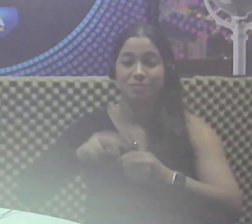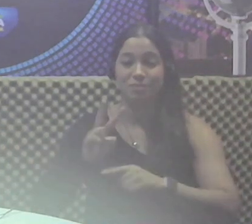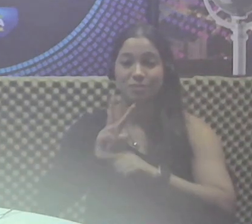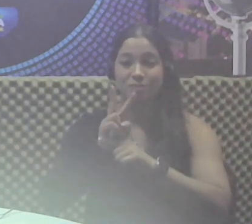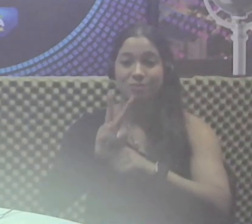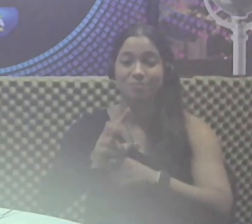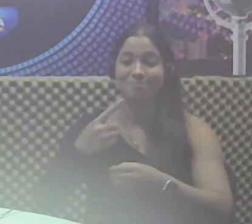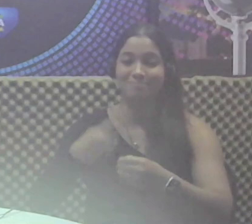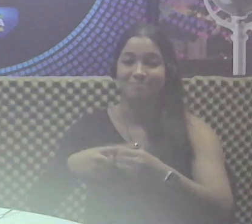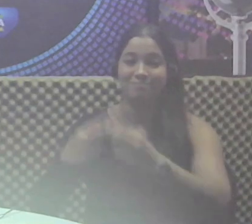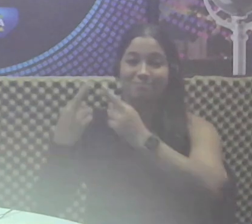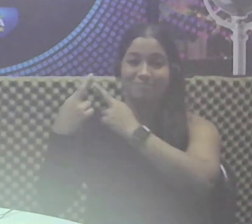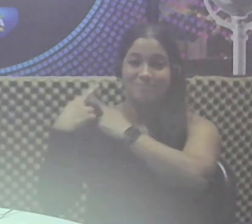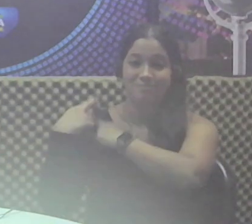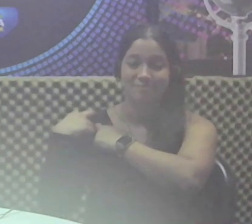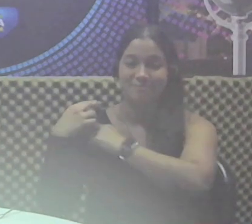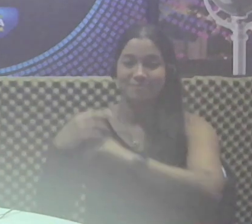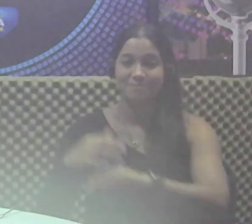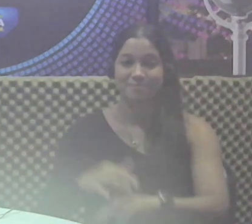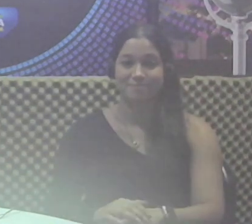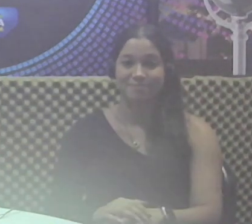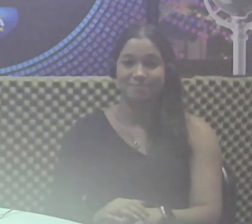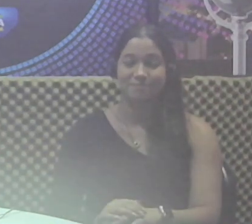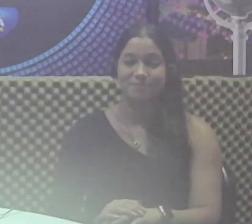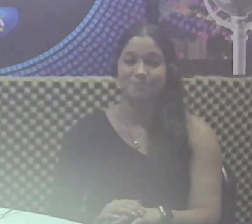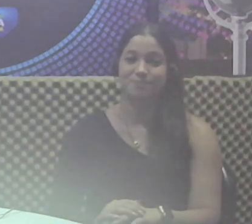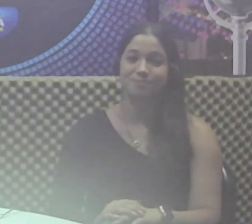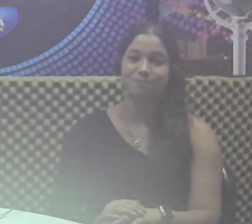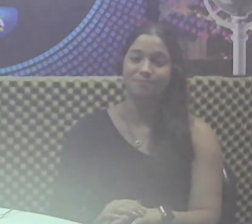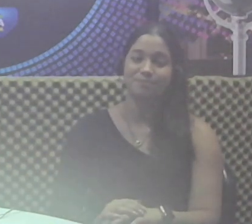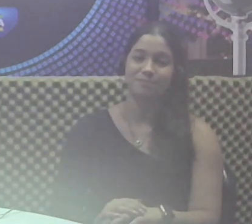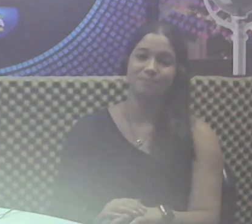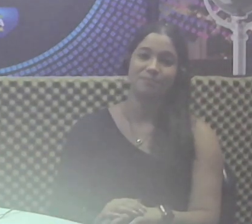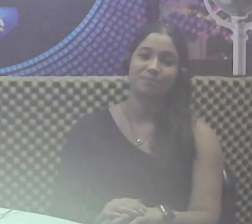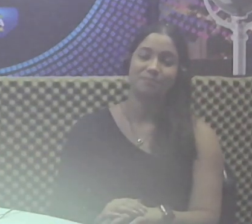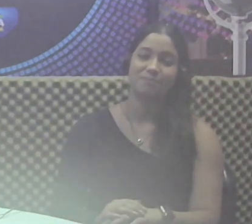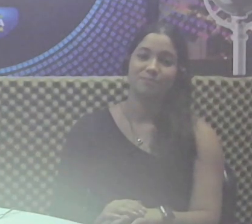cuida. É uma cidade que faz.